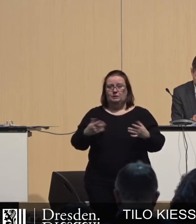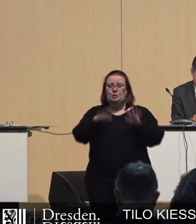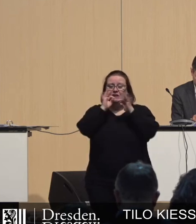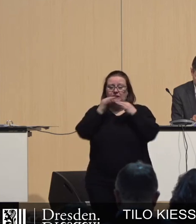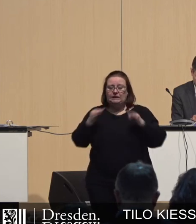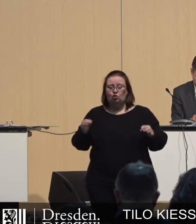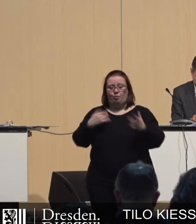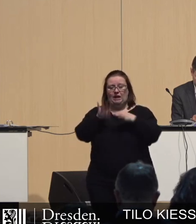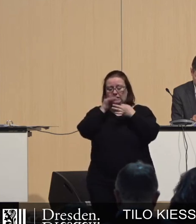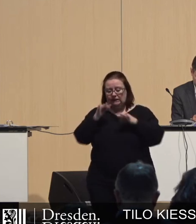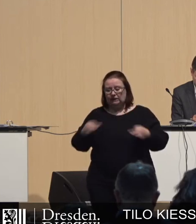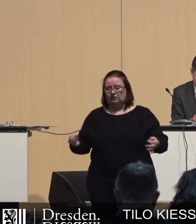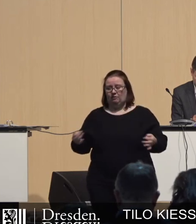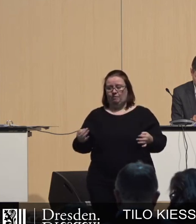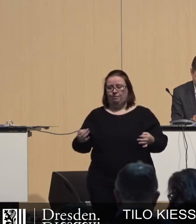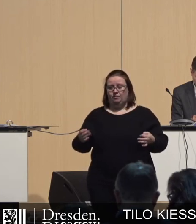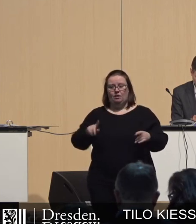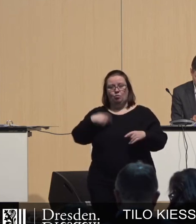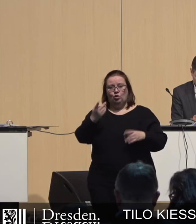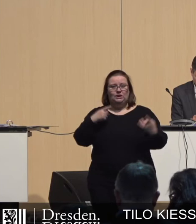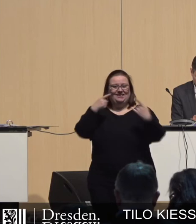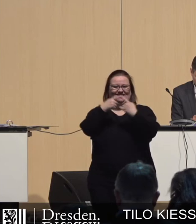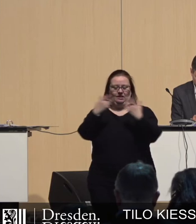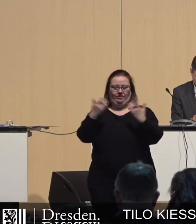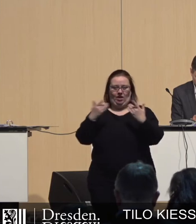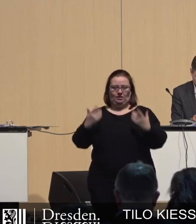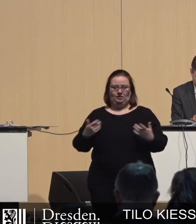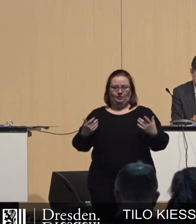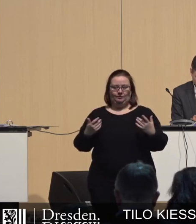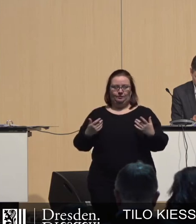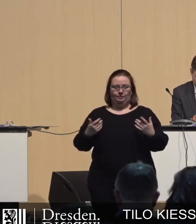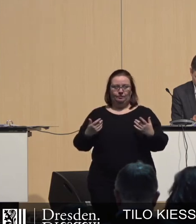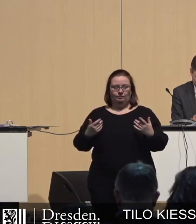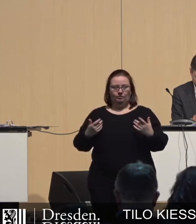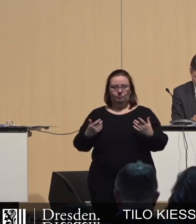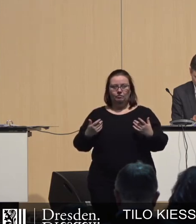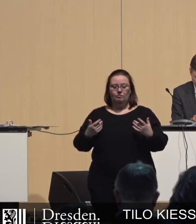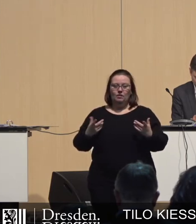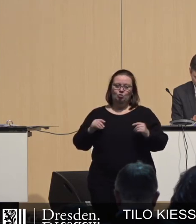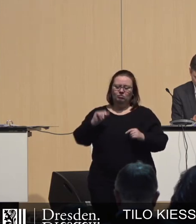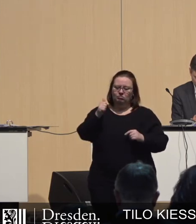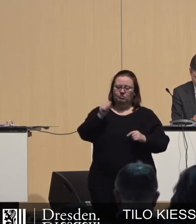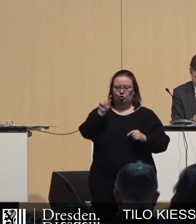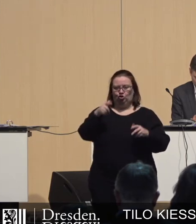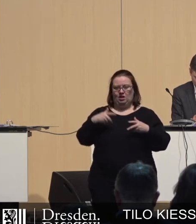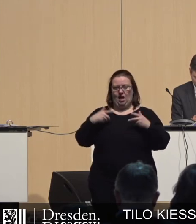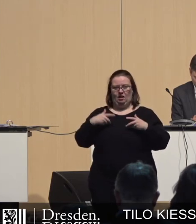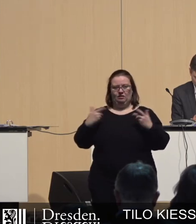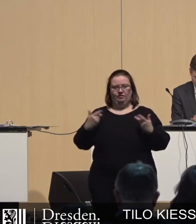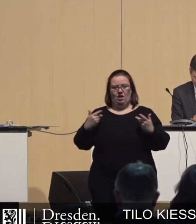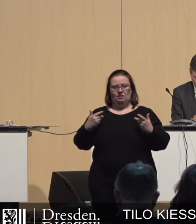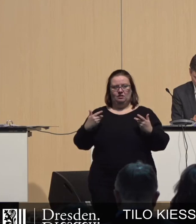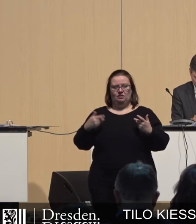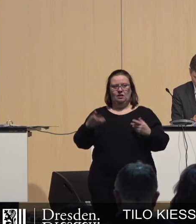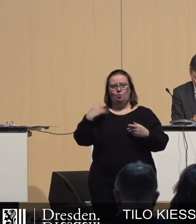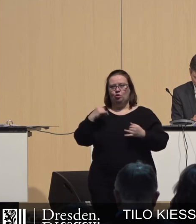noch einmal das, was an Zielen hier gesagt wurde. Etwas ärgert mich tatsächlich diese